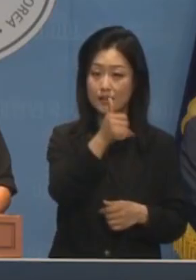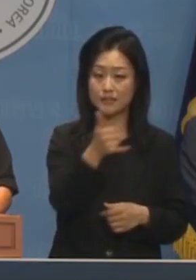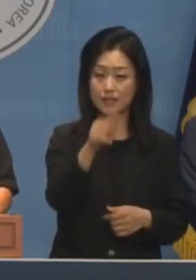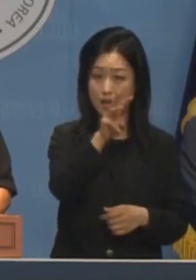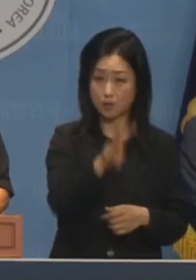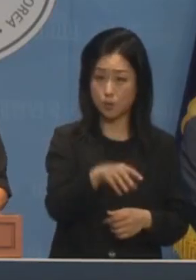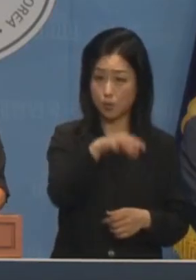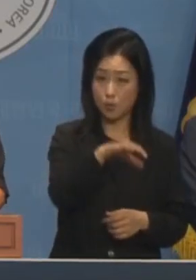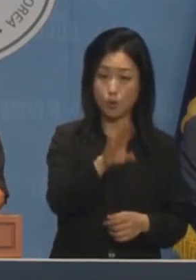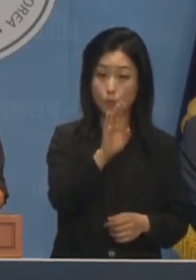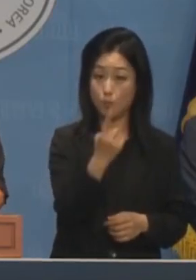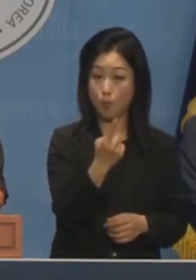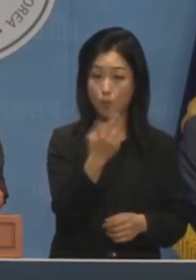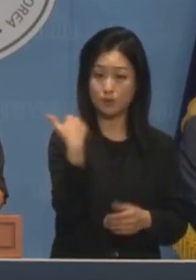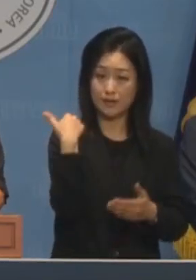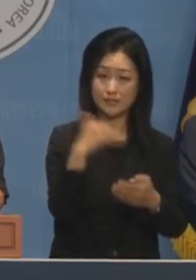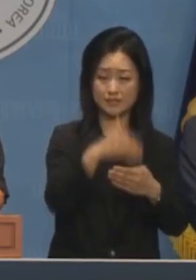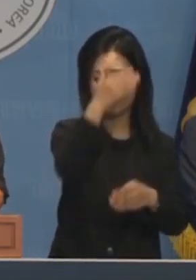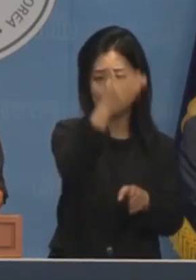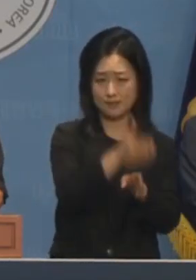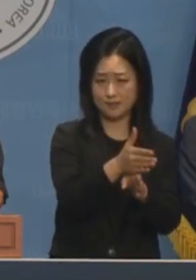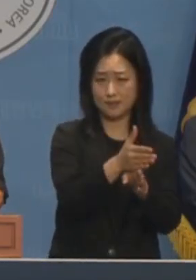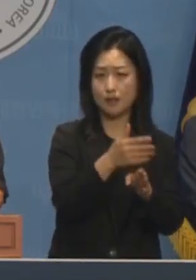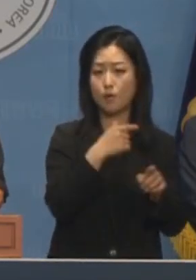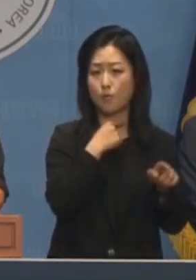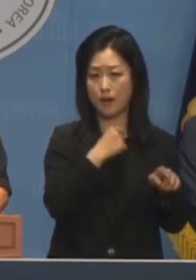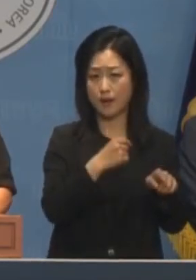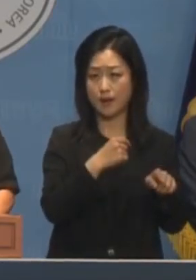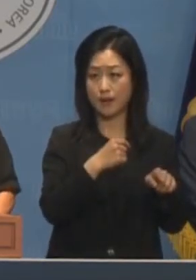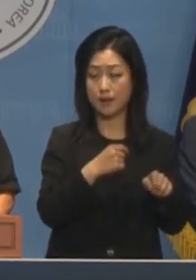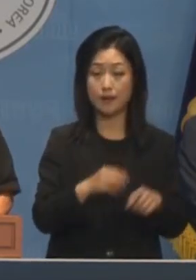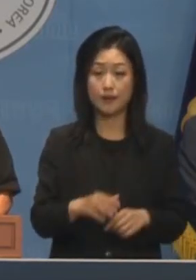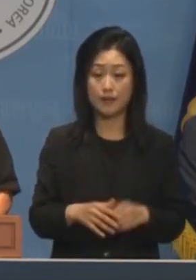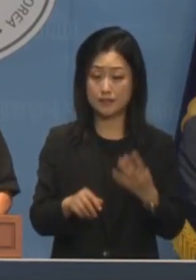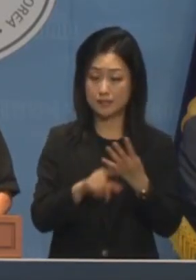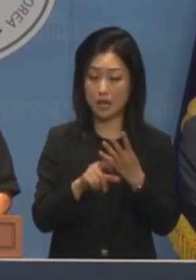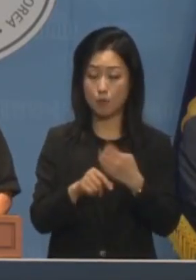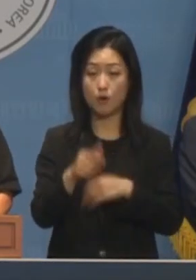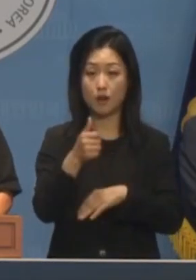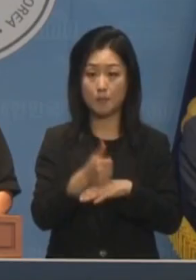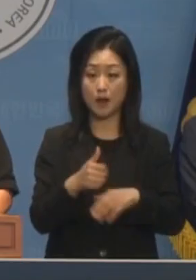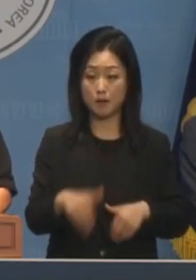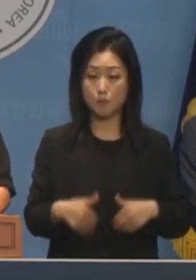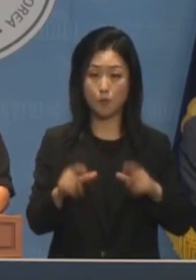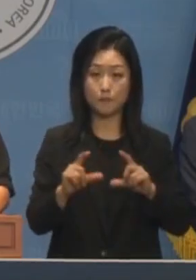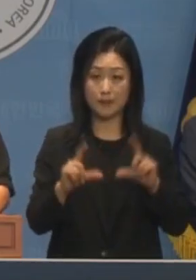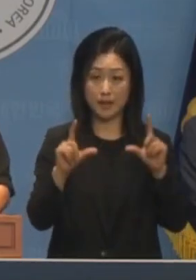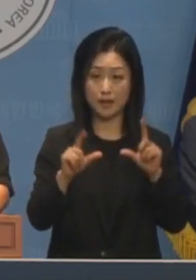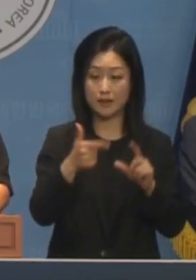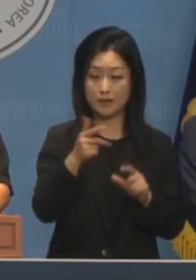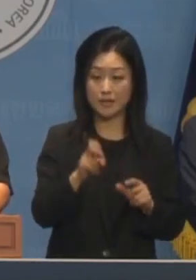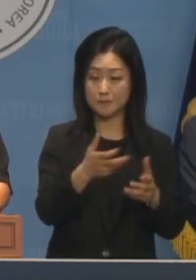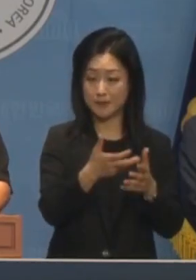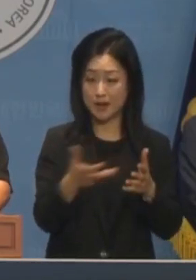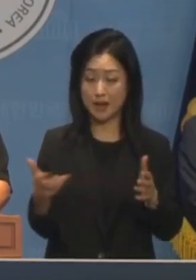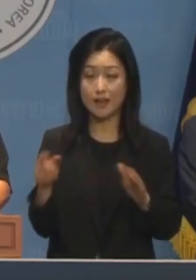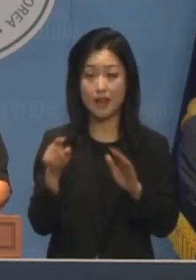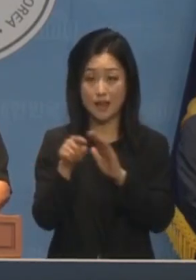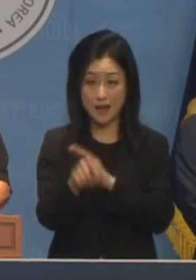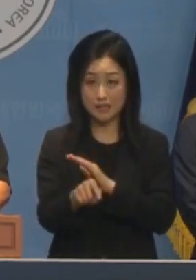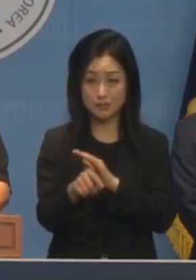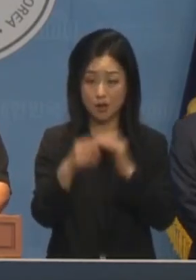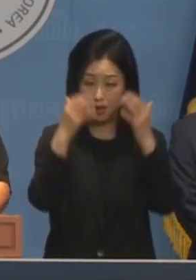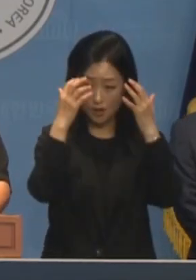세종보 재가동을 하려고 하고 있습니다. 저희가 4월 말 봄에 금강변에 들어가서